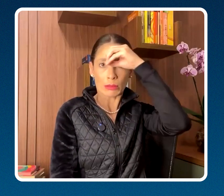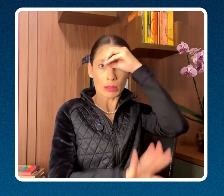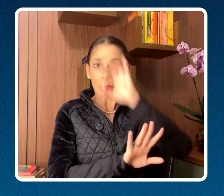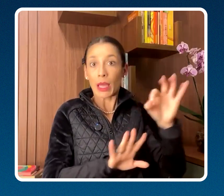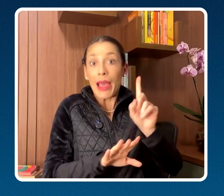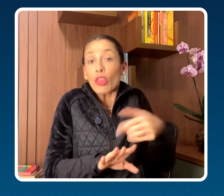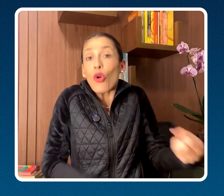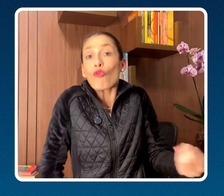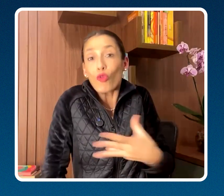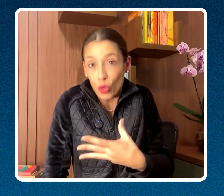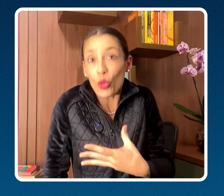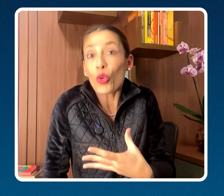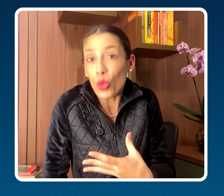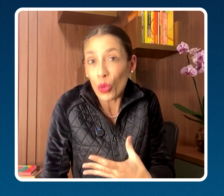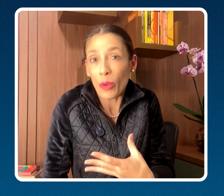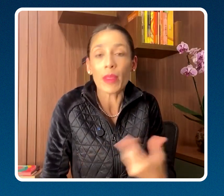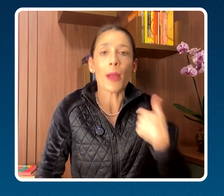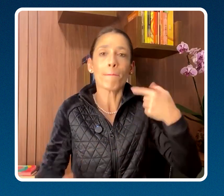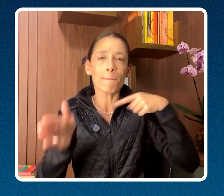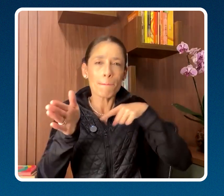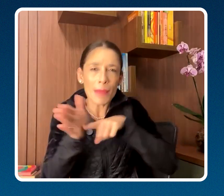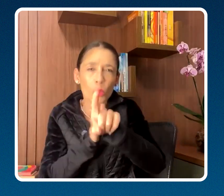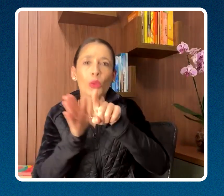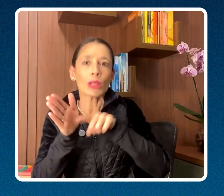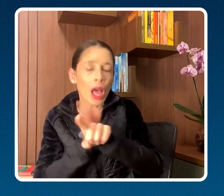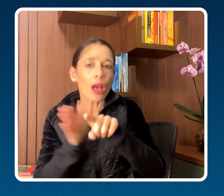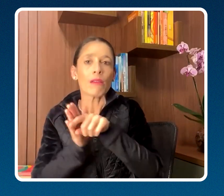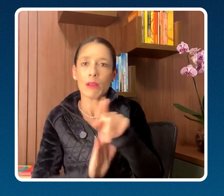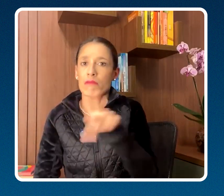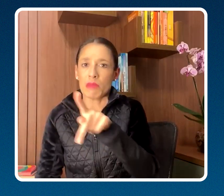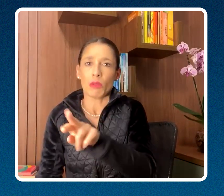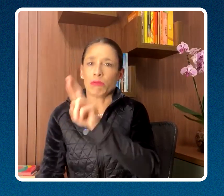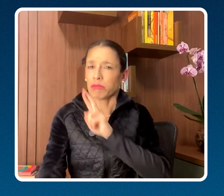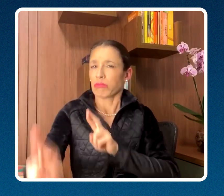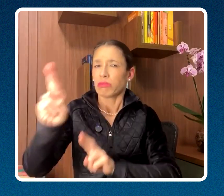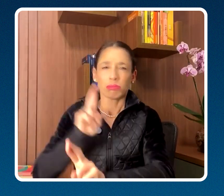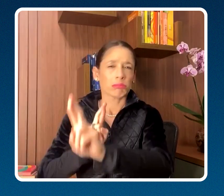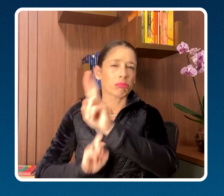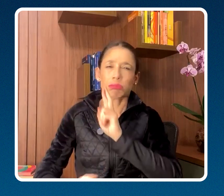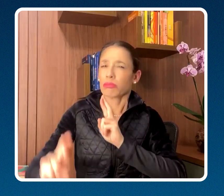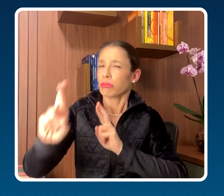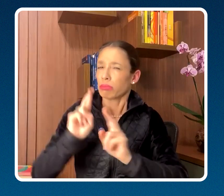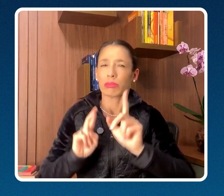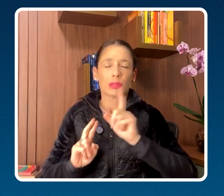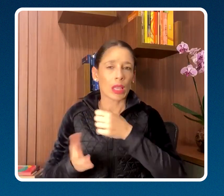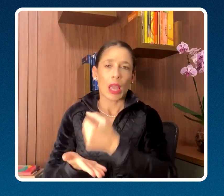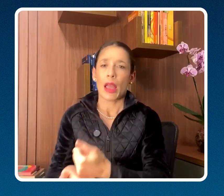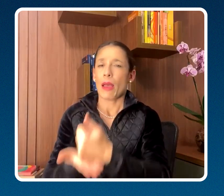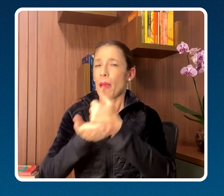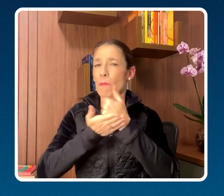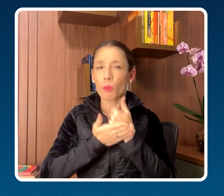tudo novo, e eu perguntava para elas, e elas me dão todo aquele suporte, e